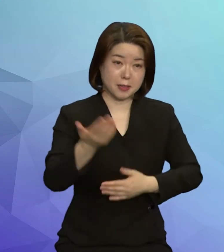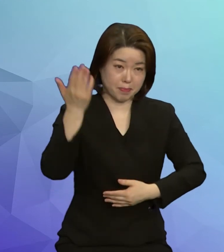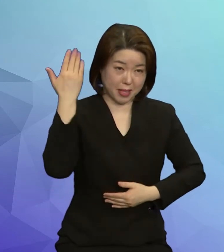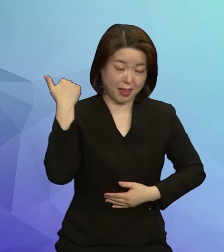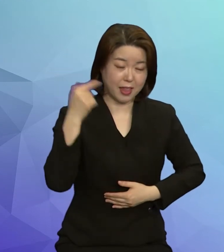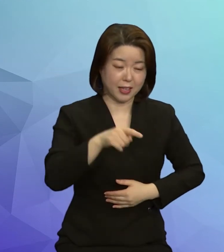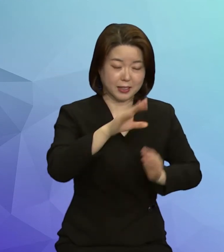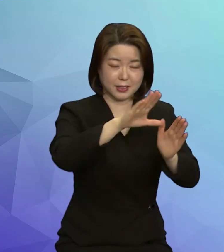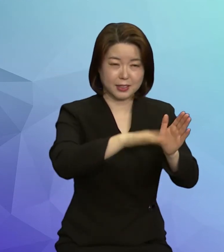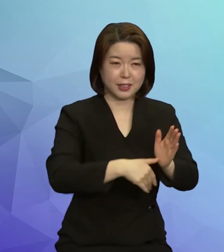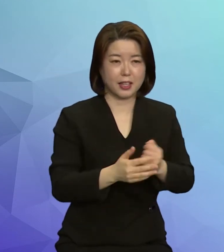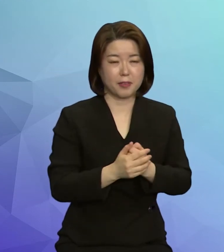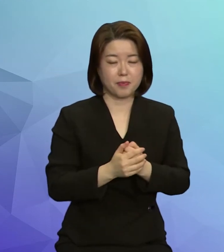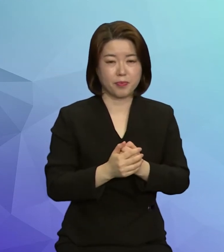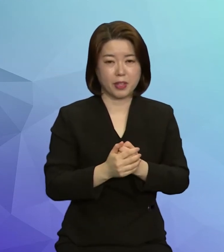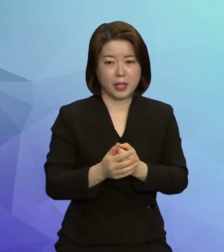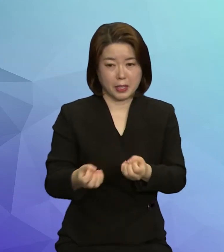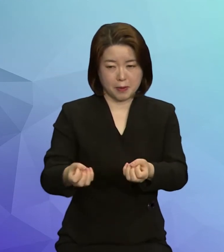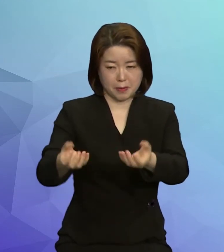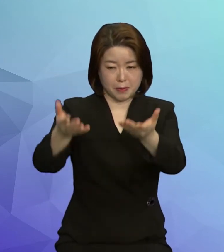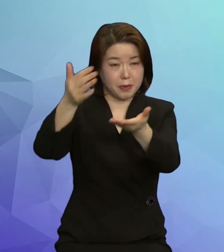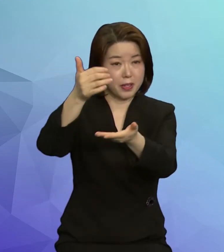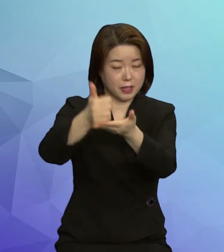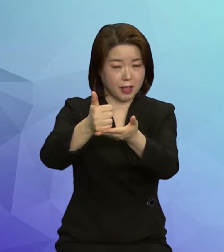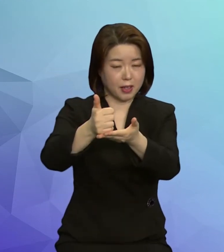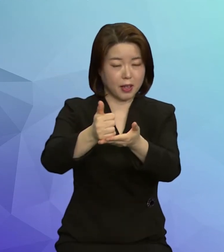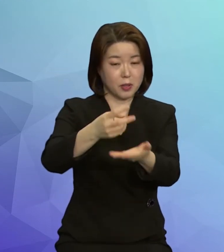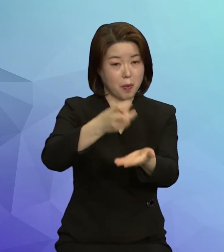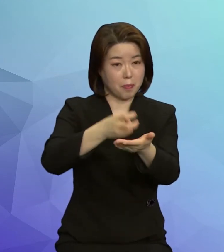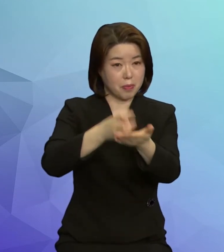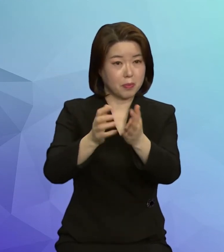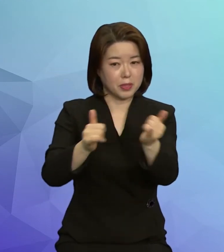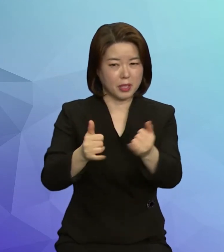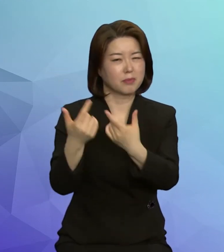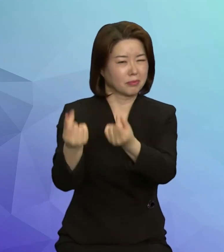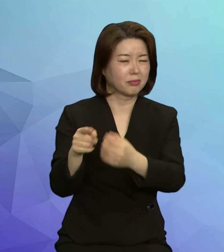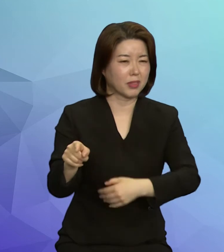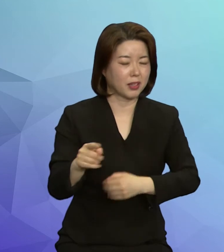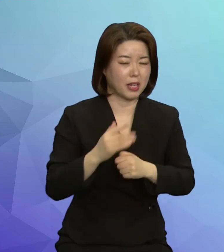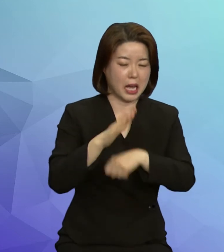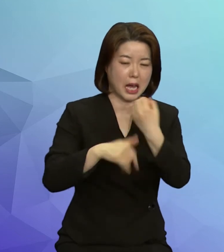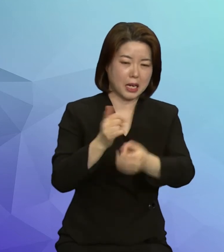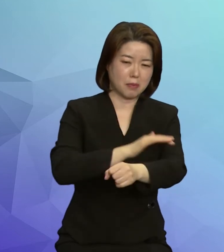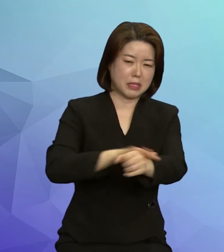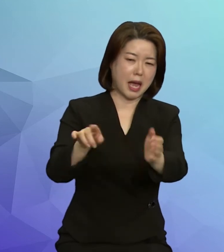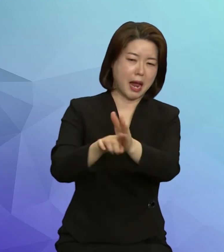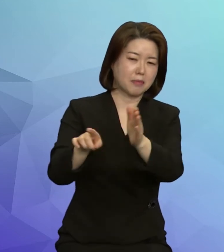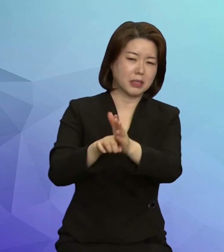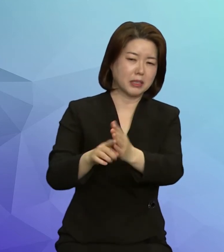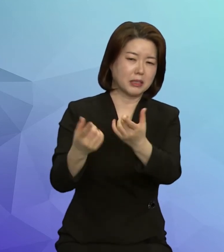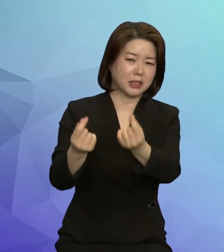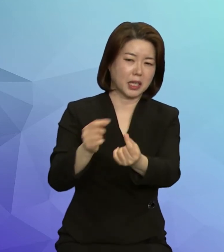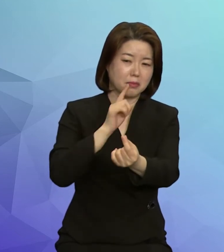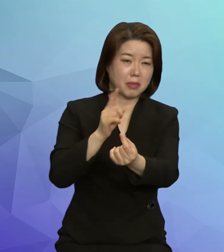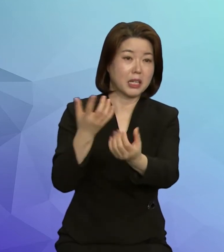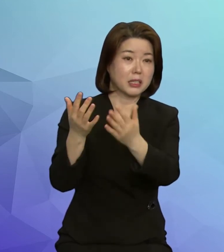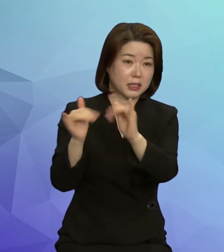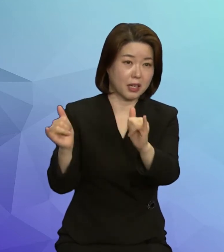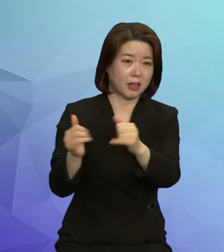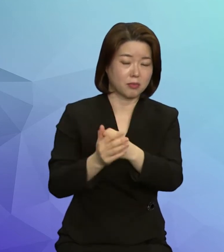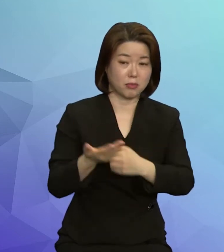예수님 당시 때에 제사장들, 바리새인들이 그런 사람이었습니다. 그들은 하나님을 가장 잘 믿는다는